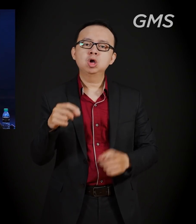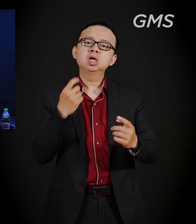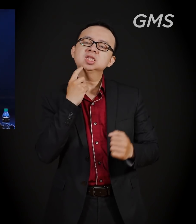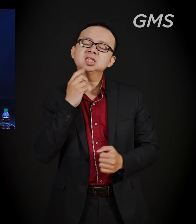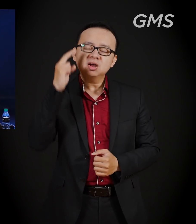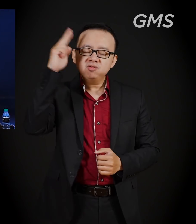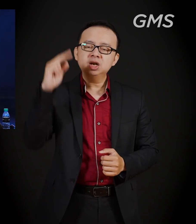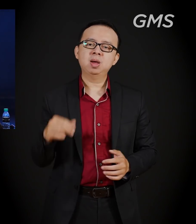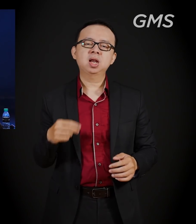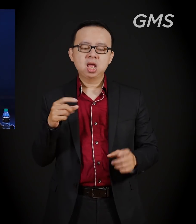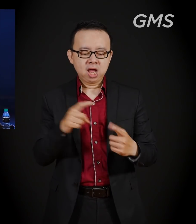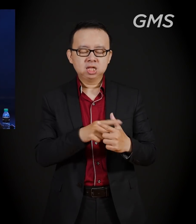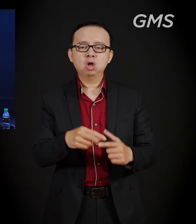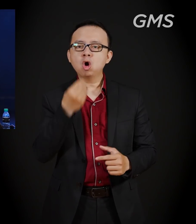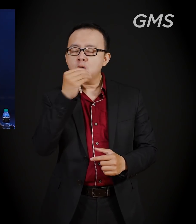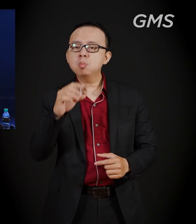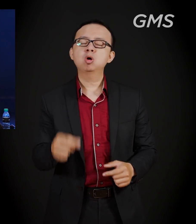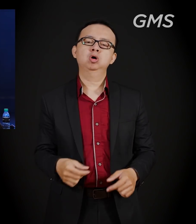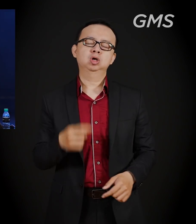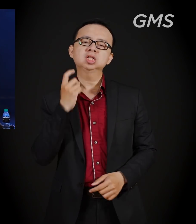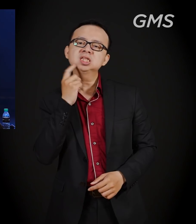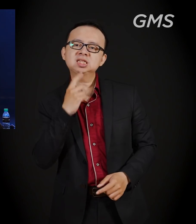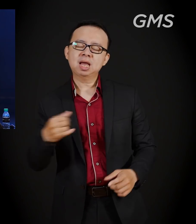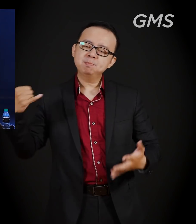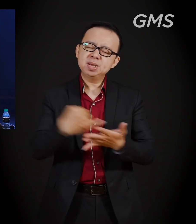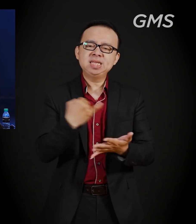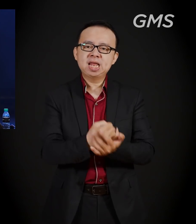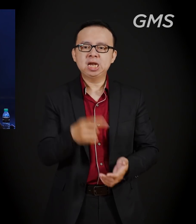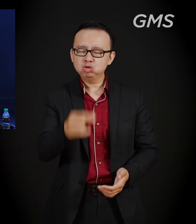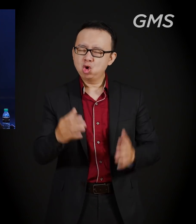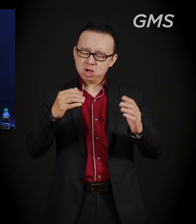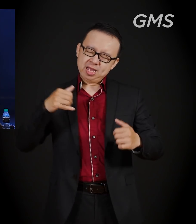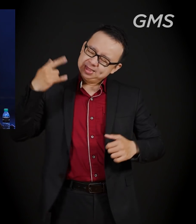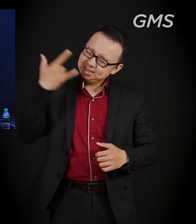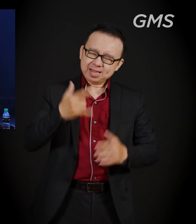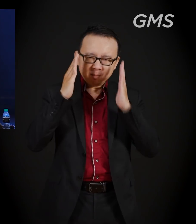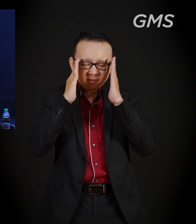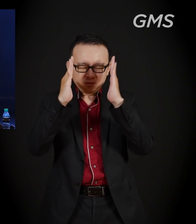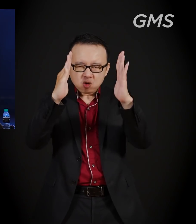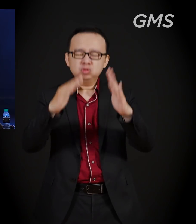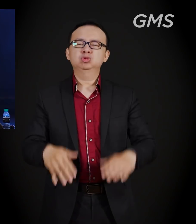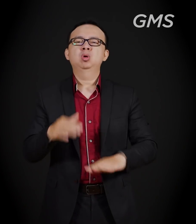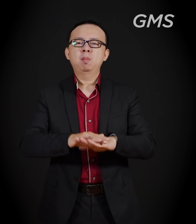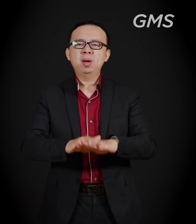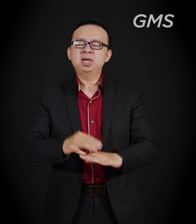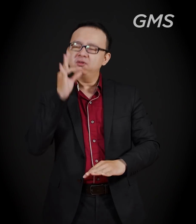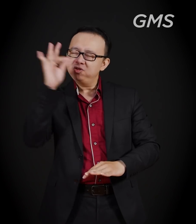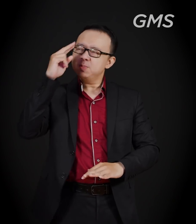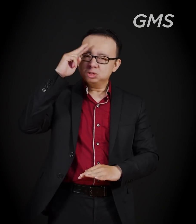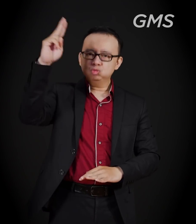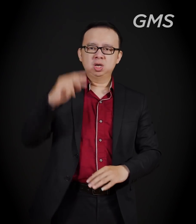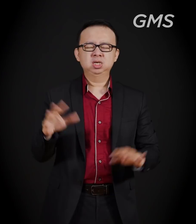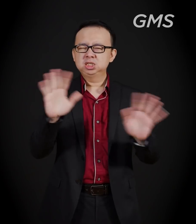dengan penginjilan. Tetap fokus pada Kristus. Jangan fokus pada haters. Saya